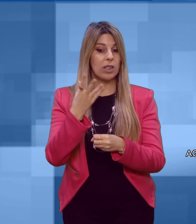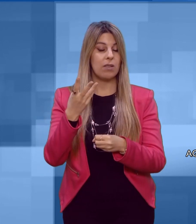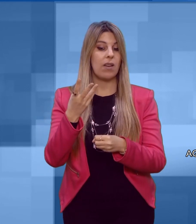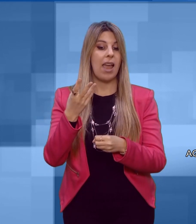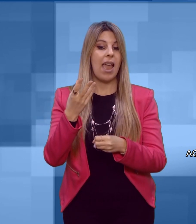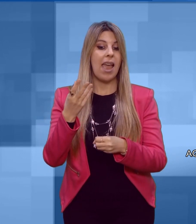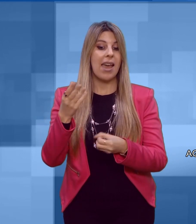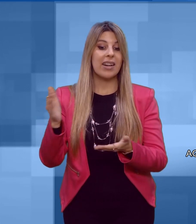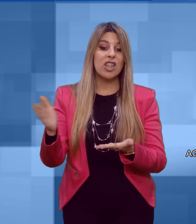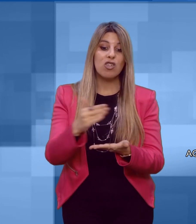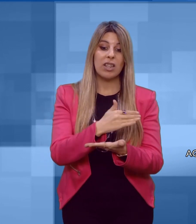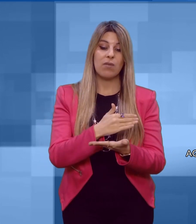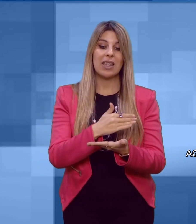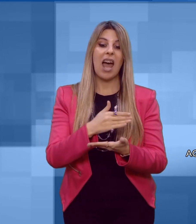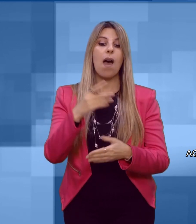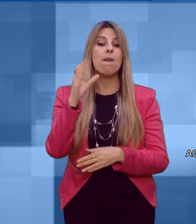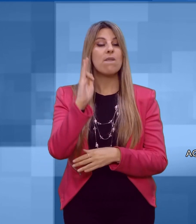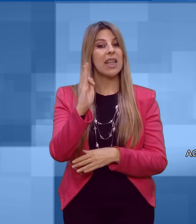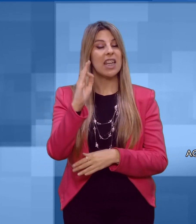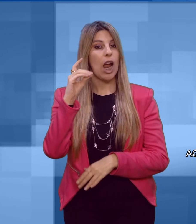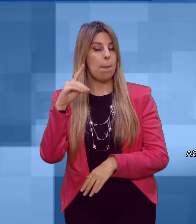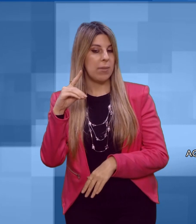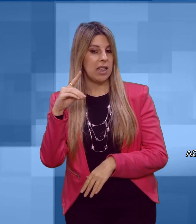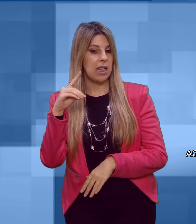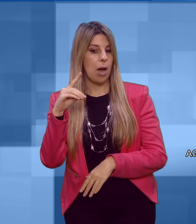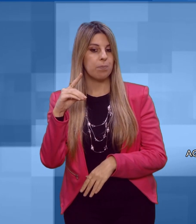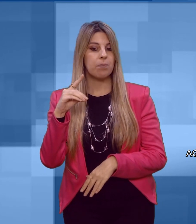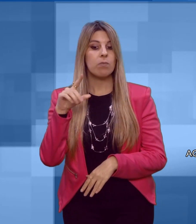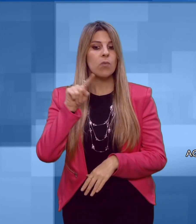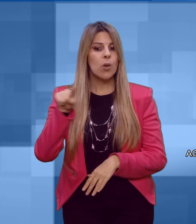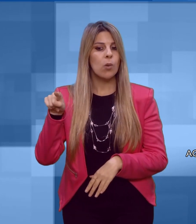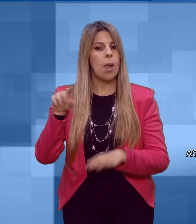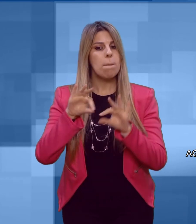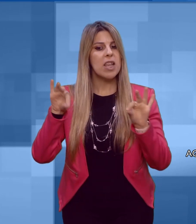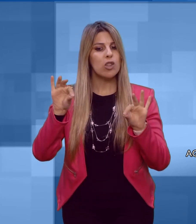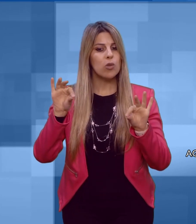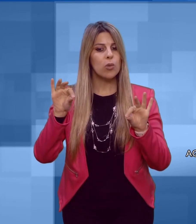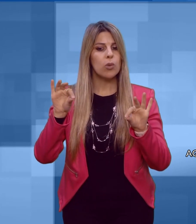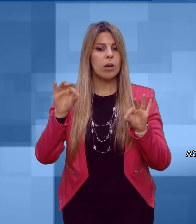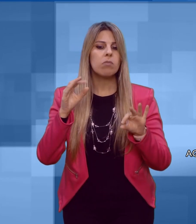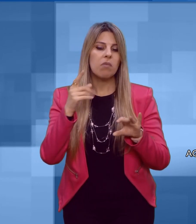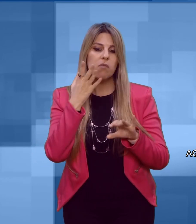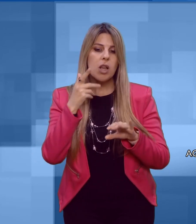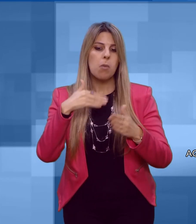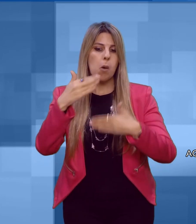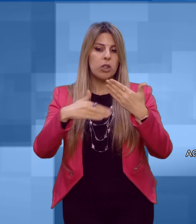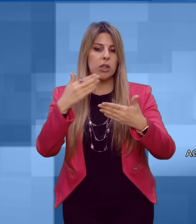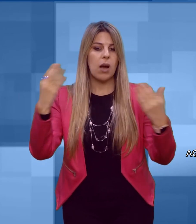di una misura con la quale intendiamo proseguire la nostra azione di sostegno per le attività dei bar e della ristorazione, affinché